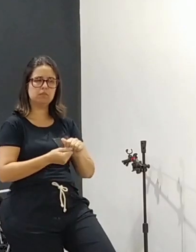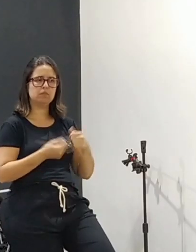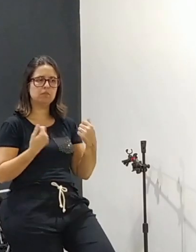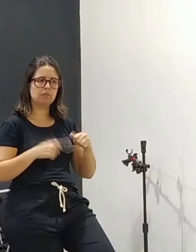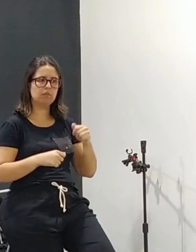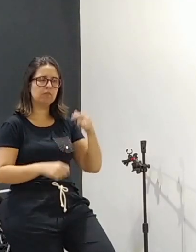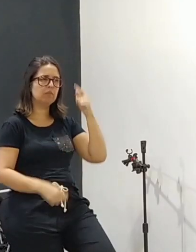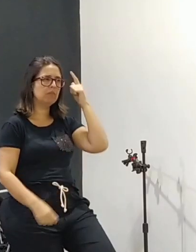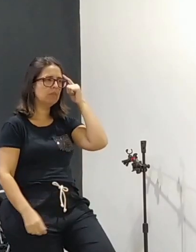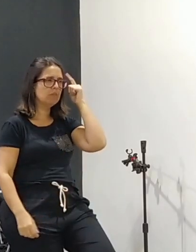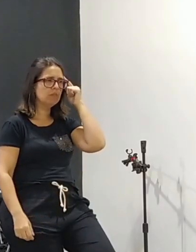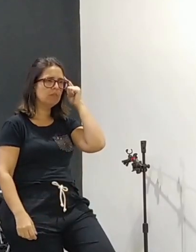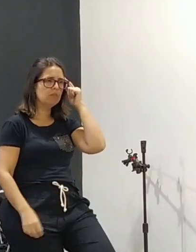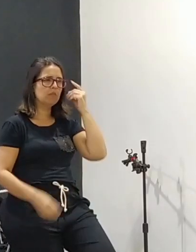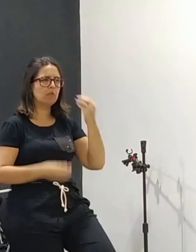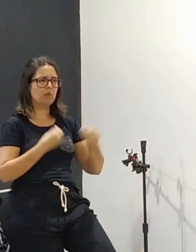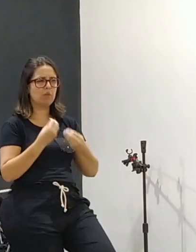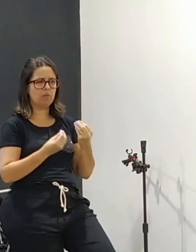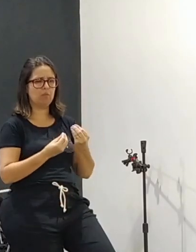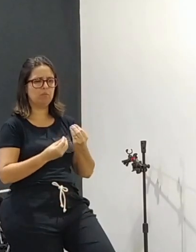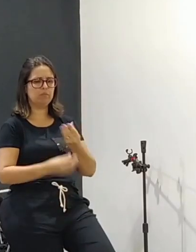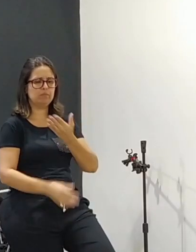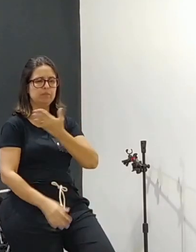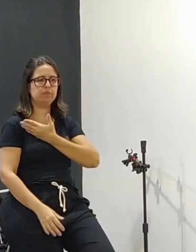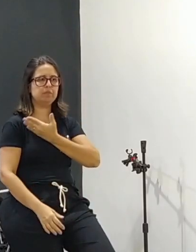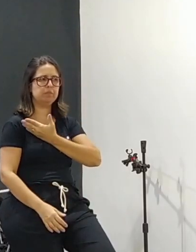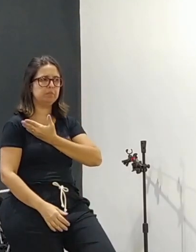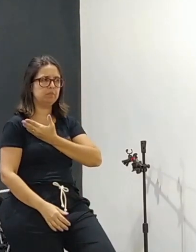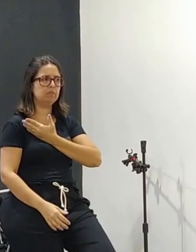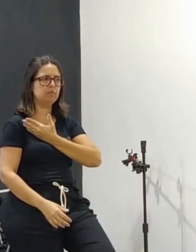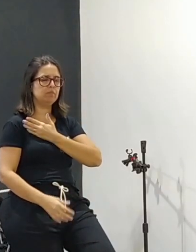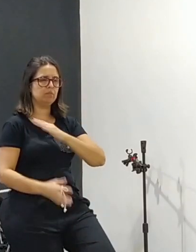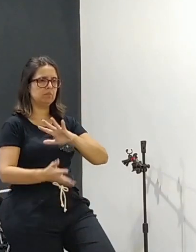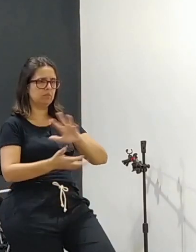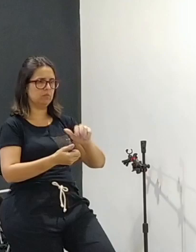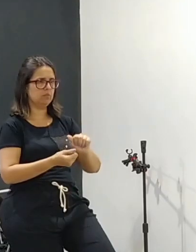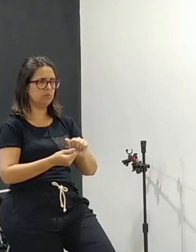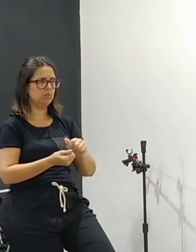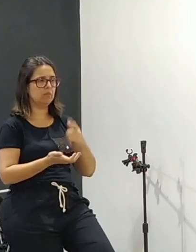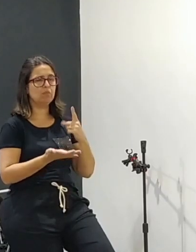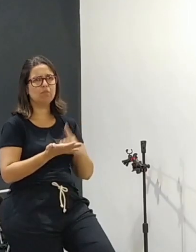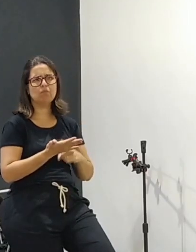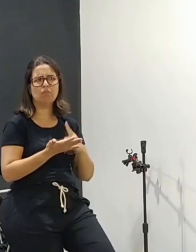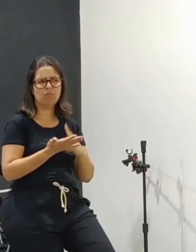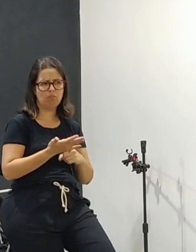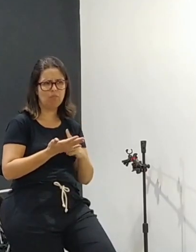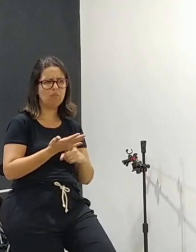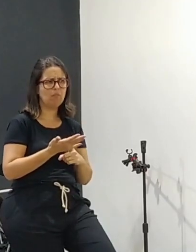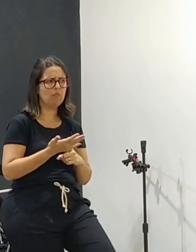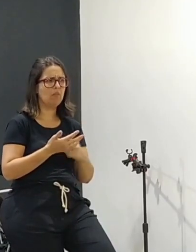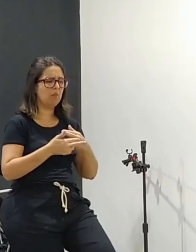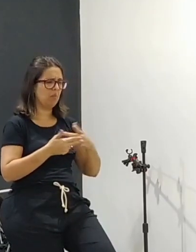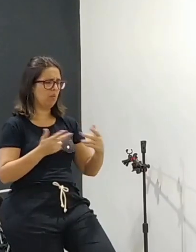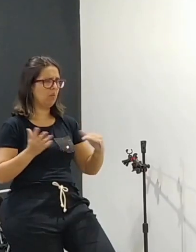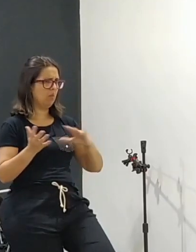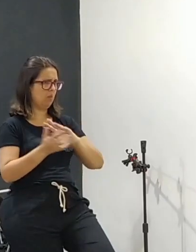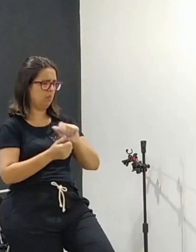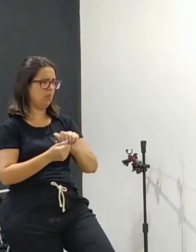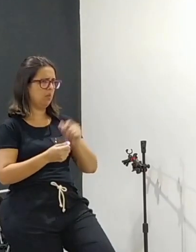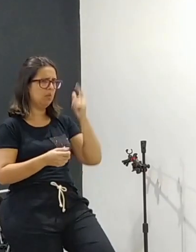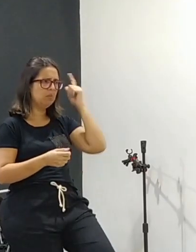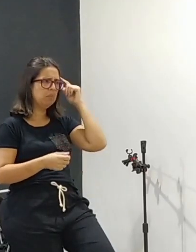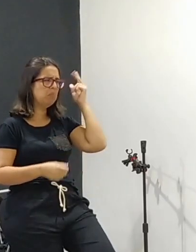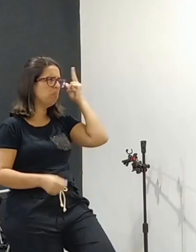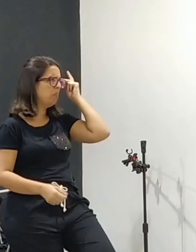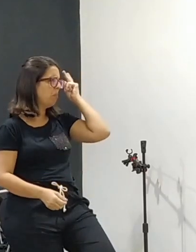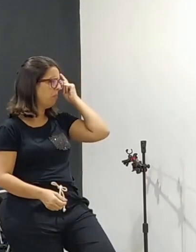nossa vida. Como é que é ser amigo do mundo, né? Começar a concordar com as coisas desse mundo, achar que tudo nesse mundo